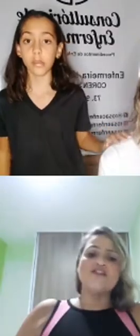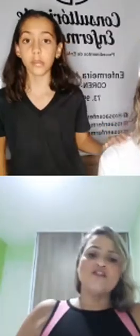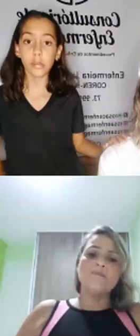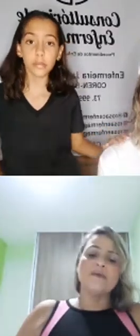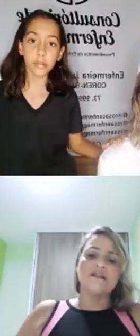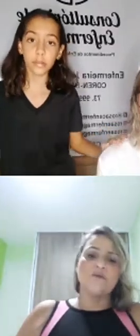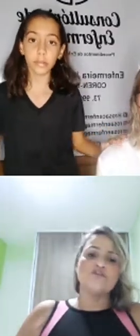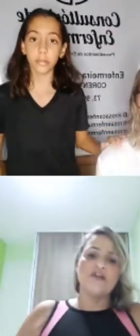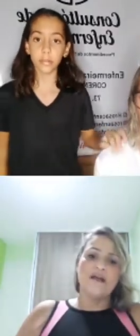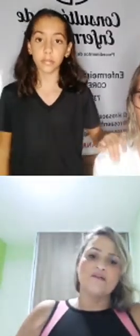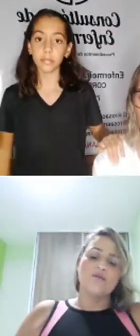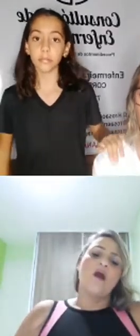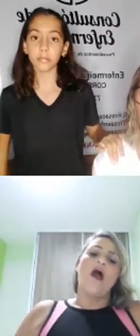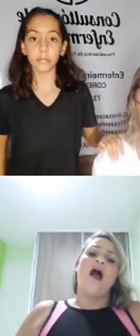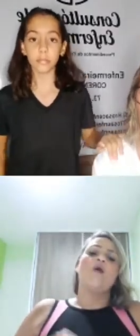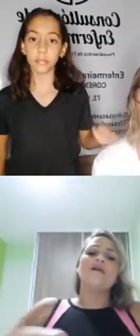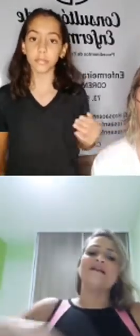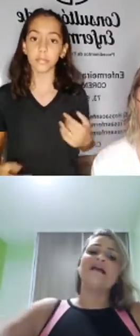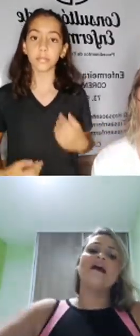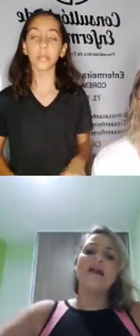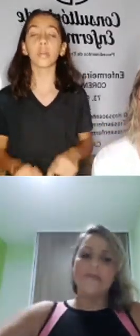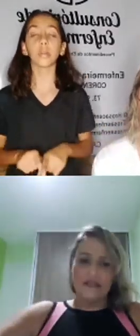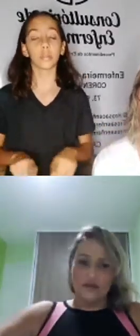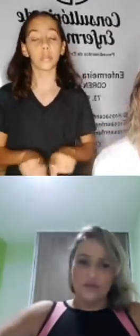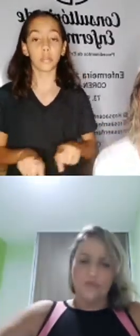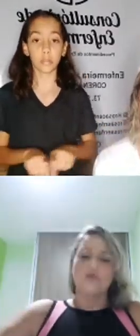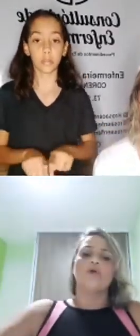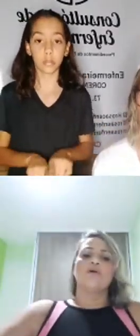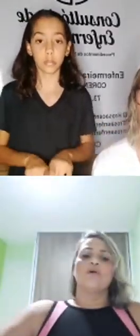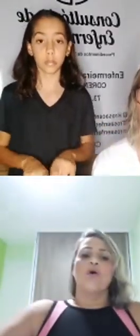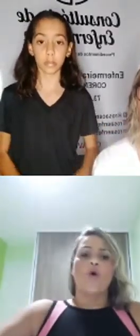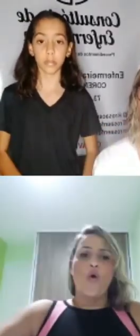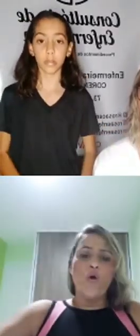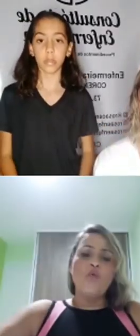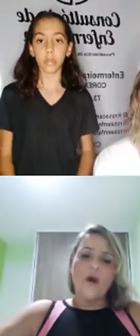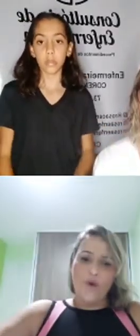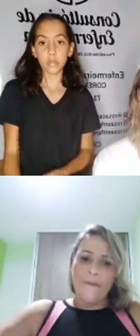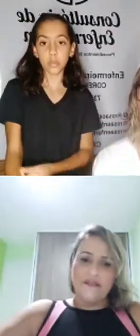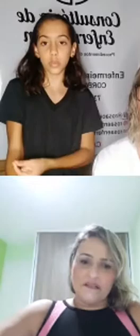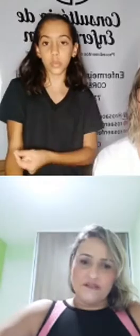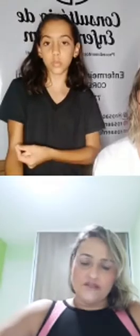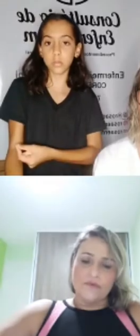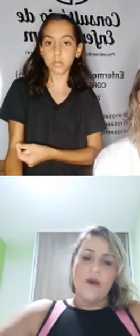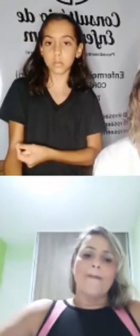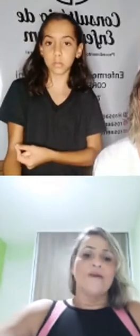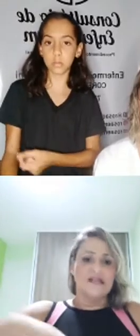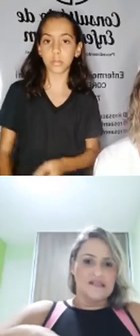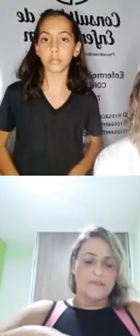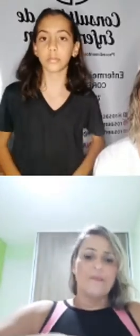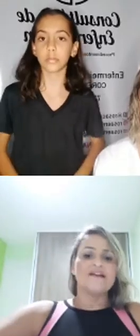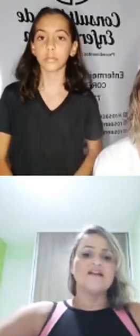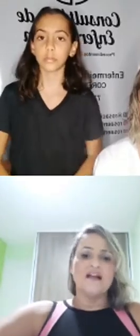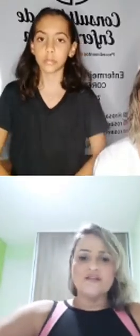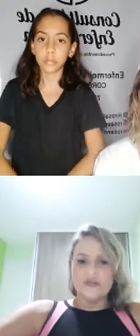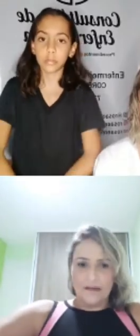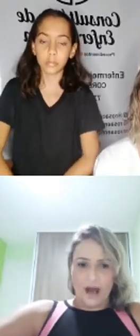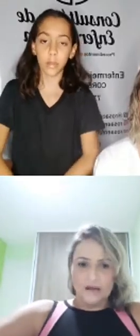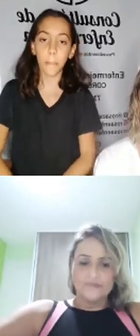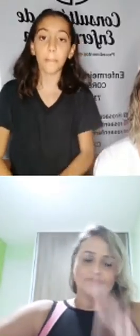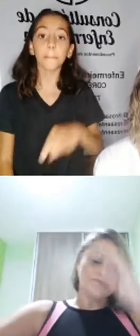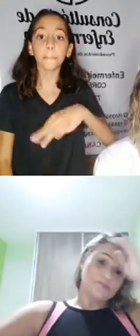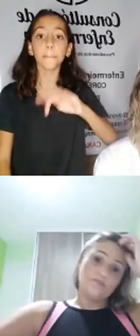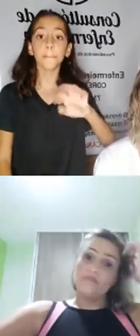apesar de manter o direito ao internamento com um acompanhante, por exemplo, a maternidade que eu